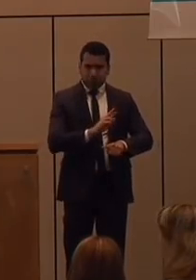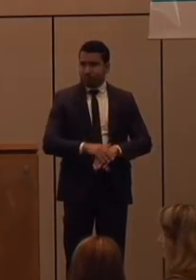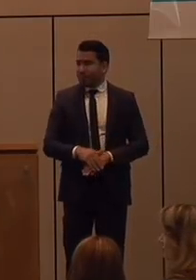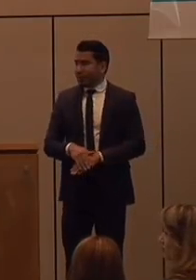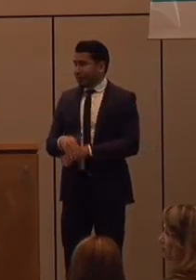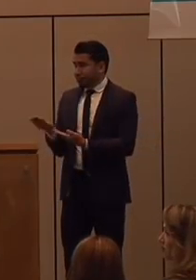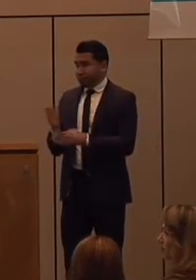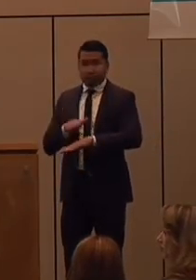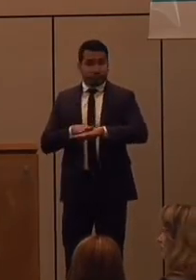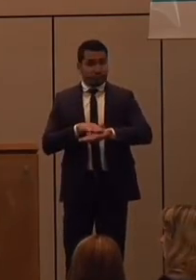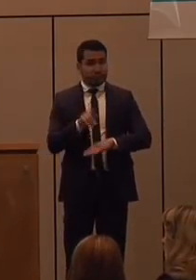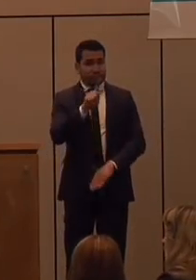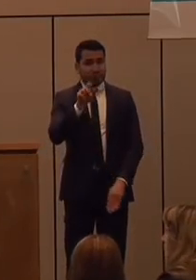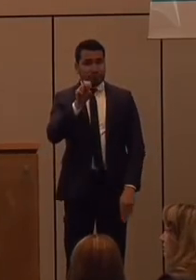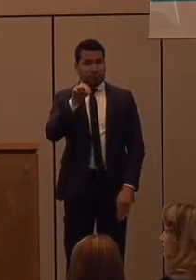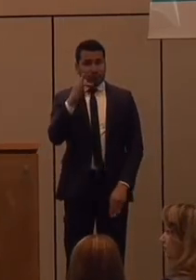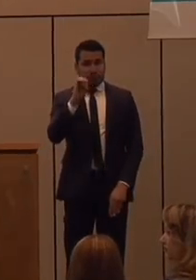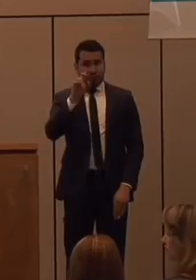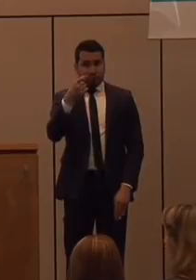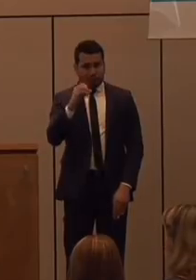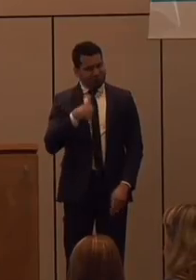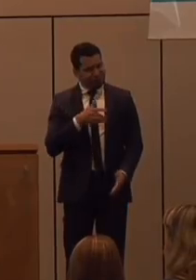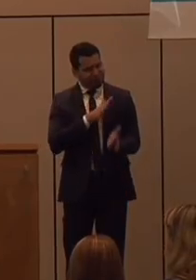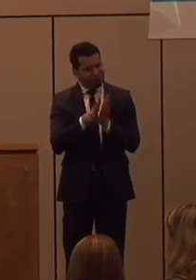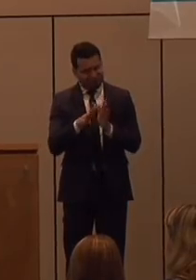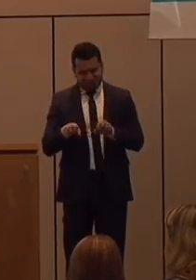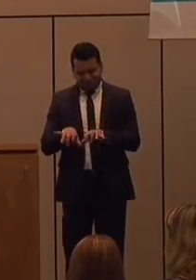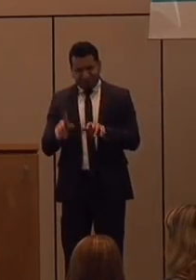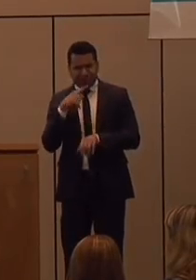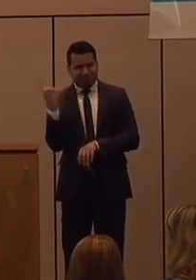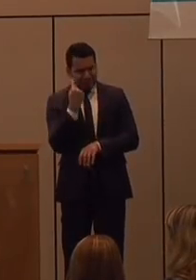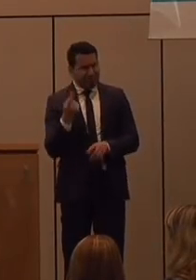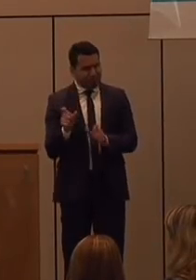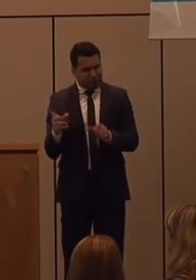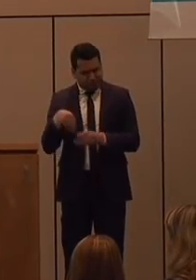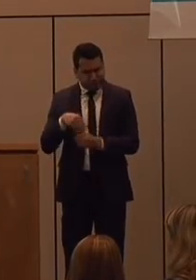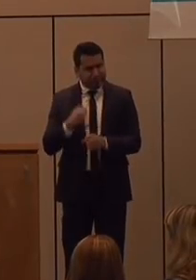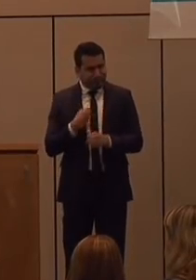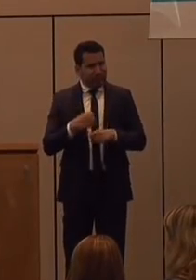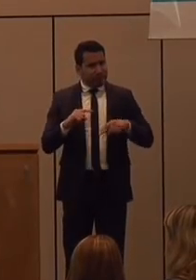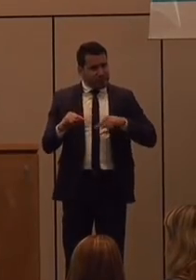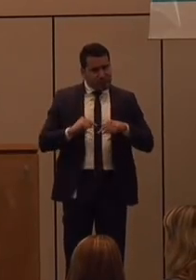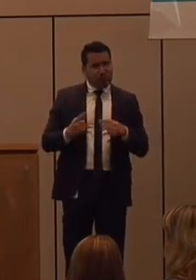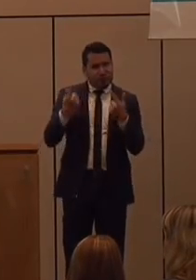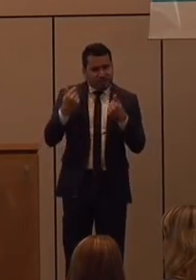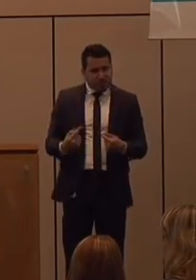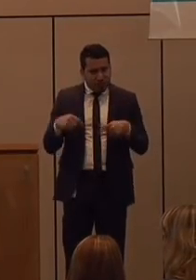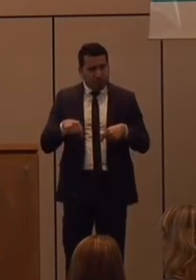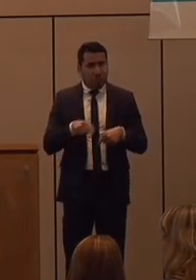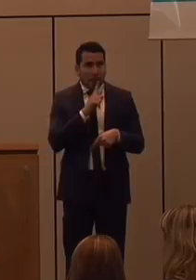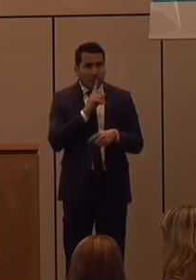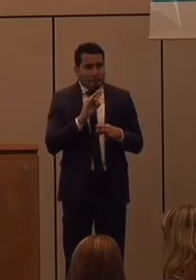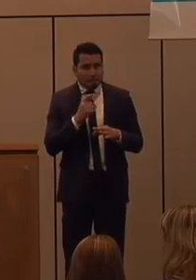santiago cuéntenos por qué está a la orden es la secretaria general y de toda la gente que trabaja en la parte administrativa y financiera a veces